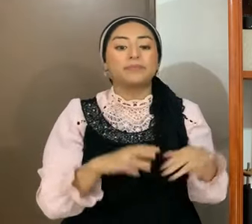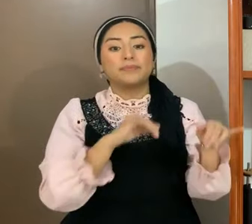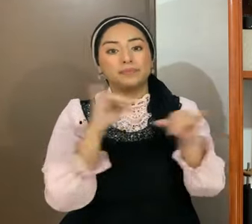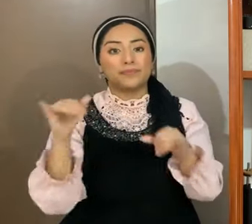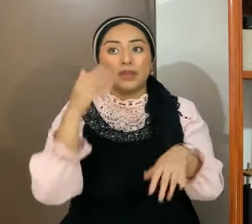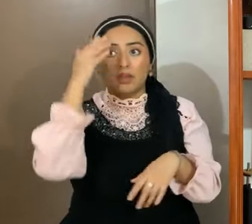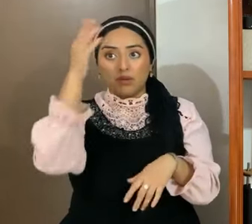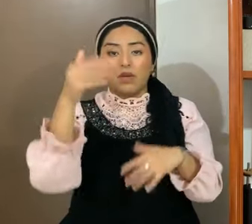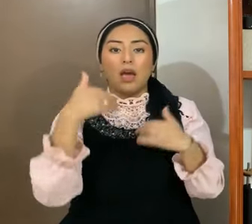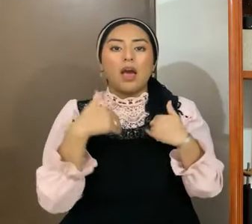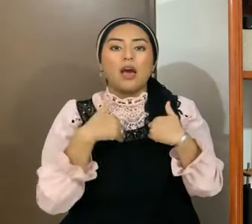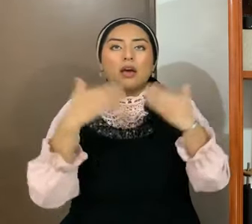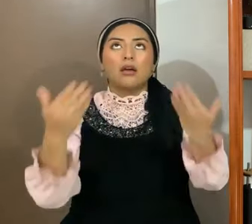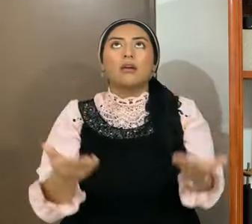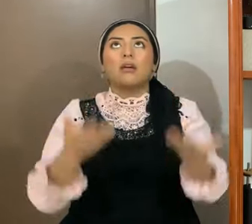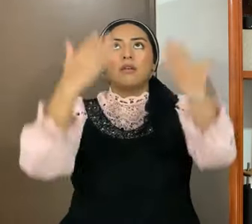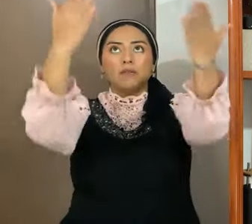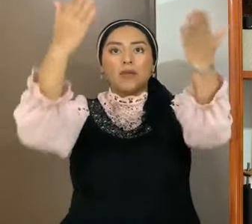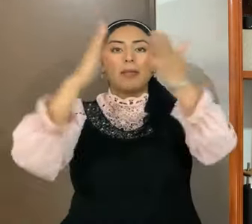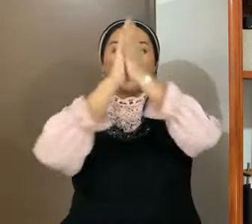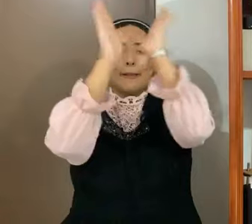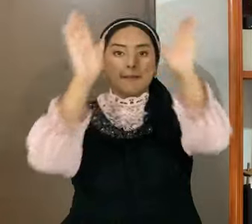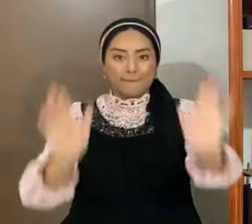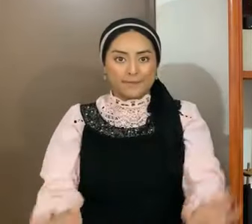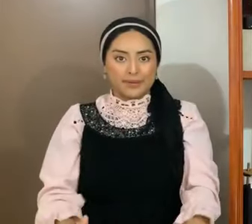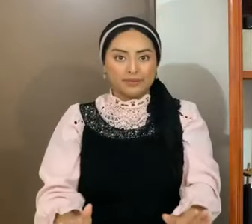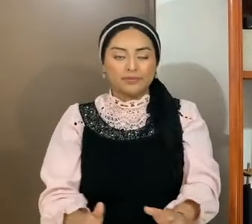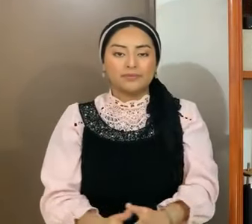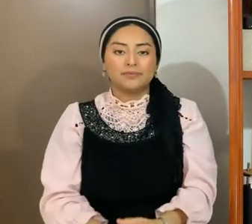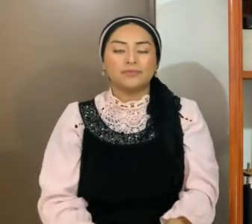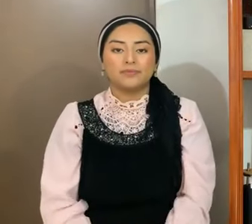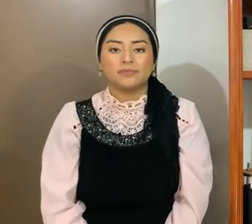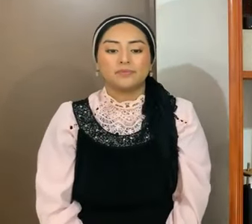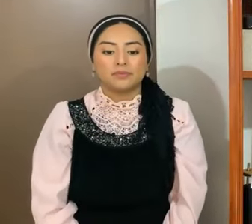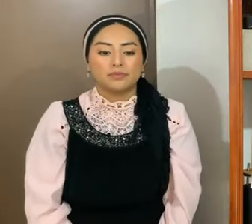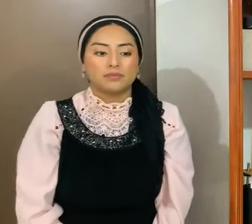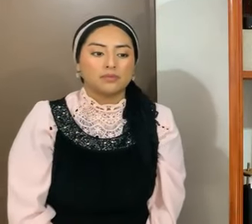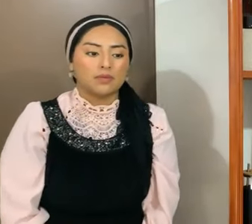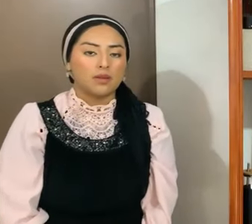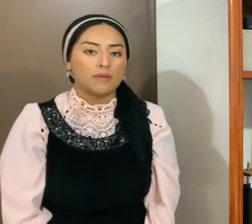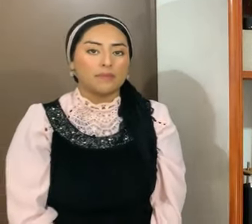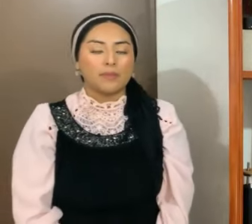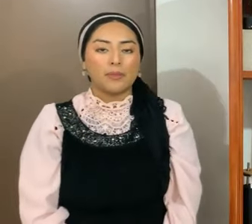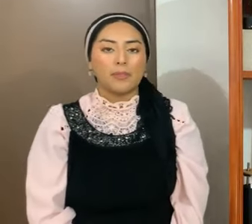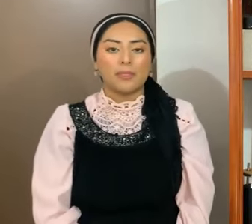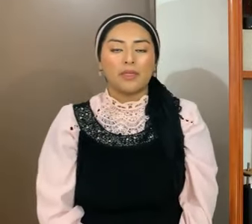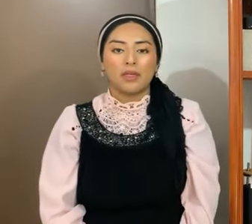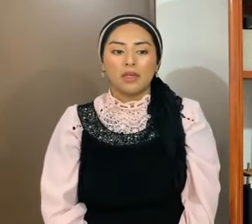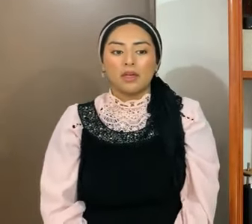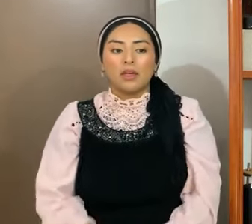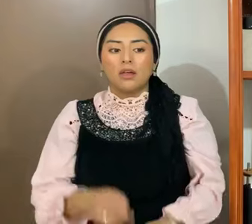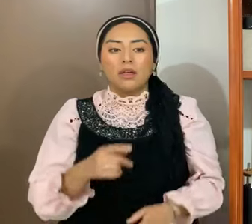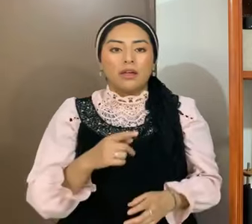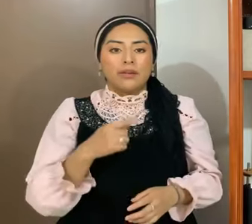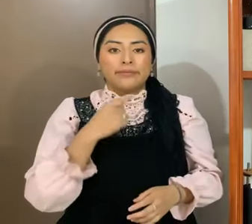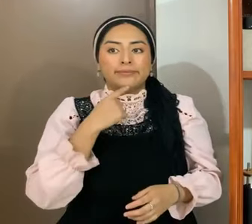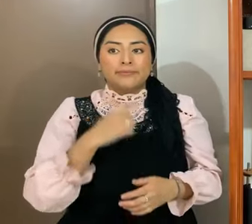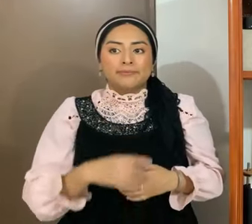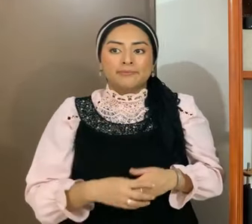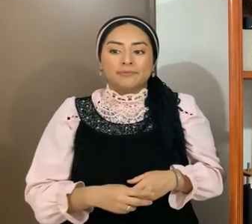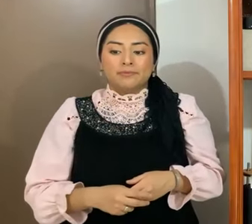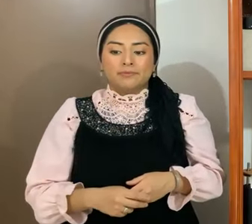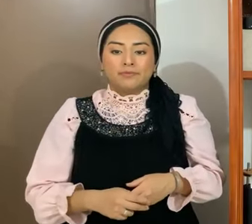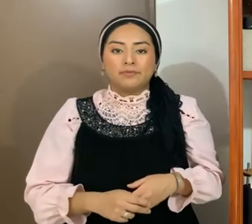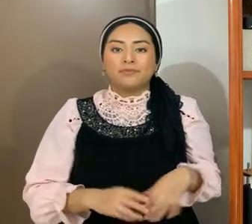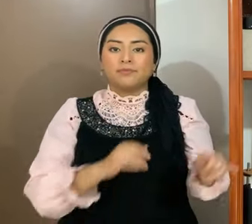de paz, que estas ofrendas son como, no es por querer estar en paz con el Eterno, es decir, bueno, Padre, no sé si